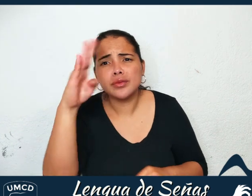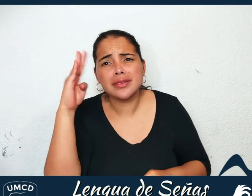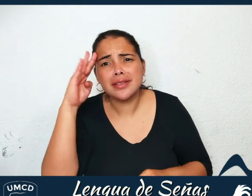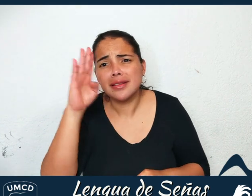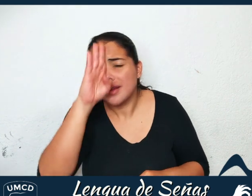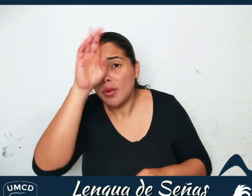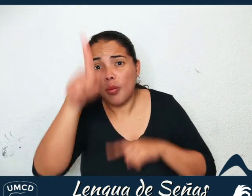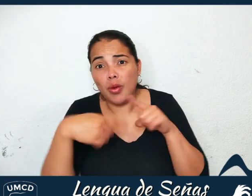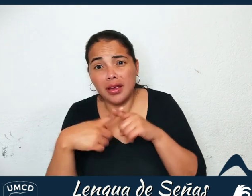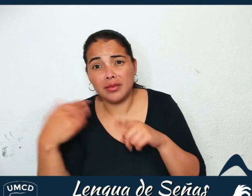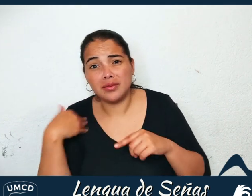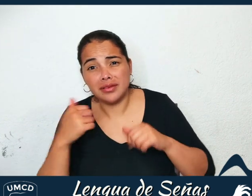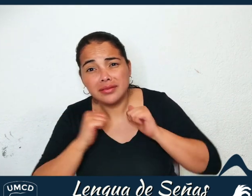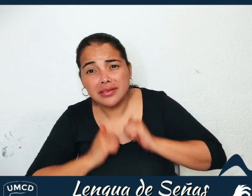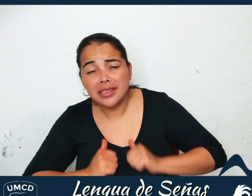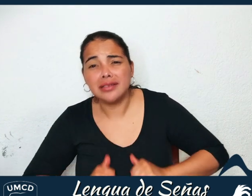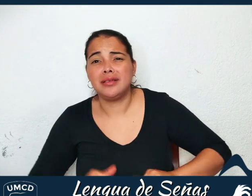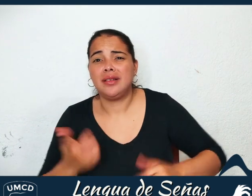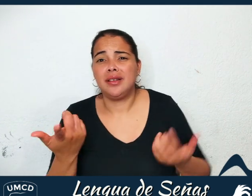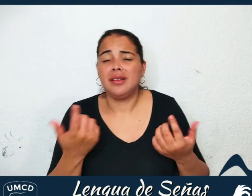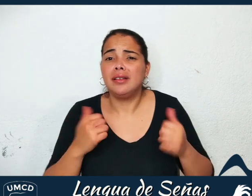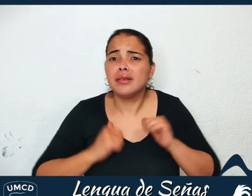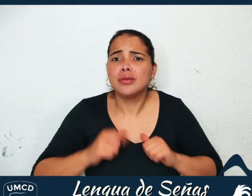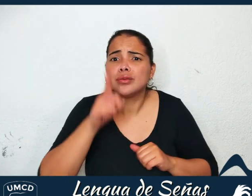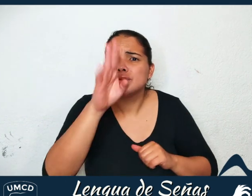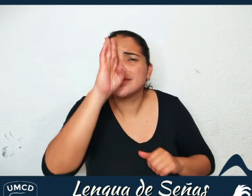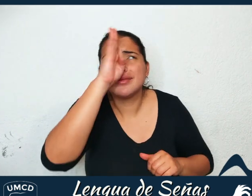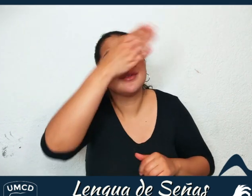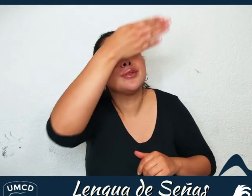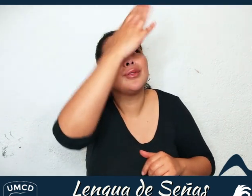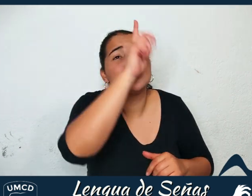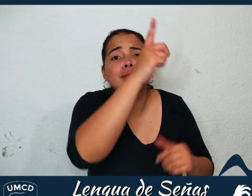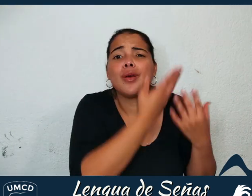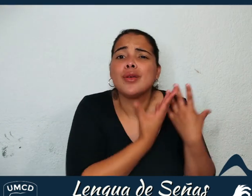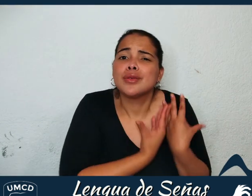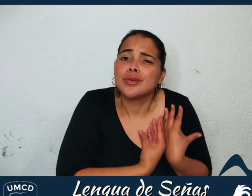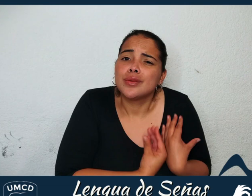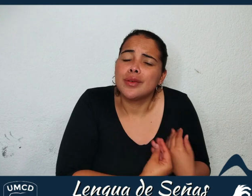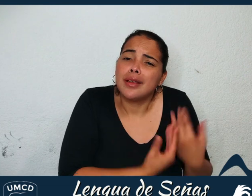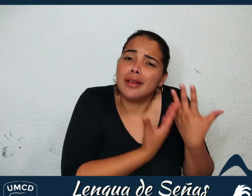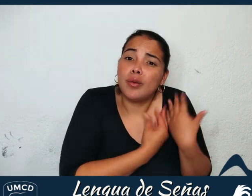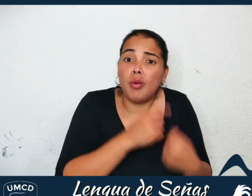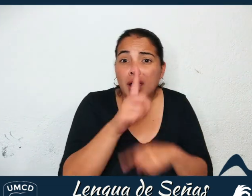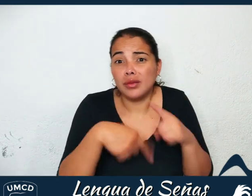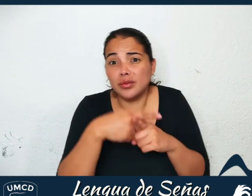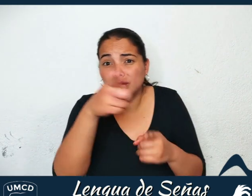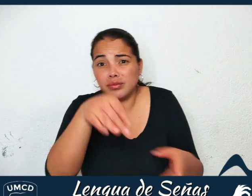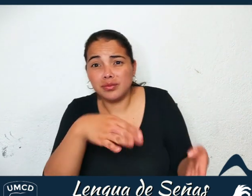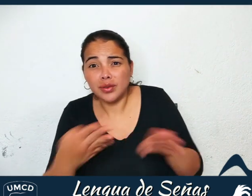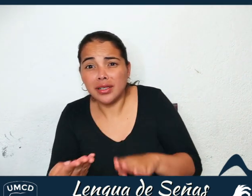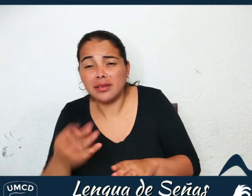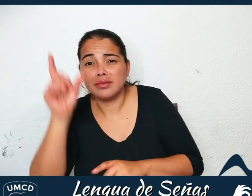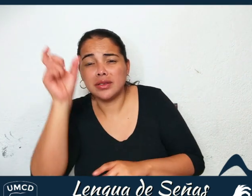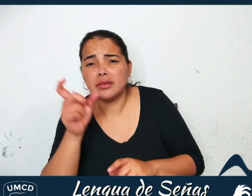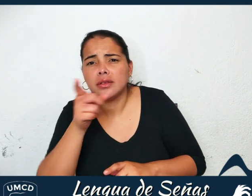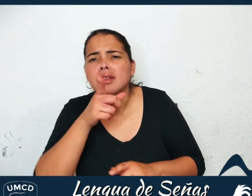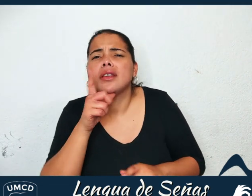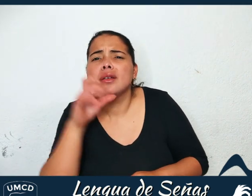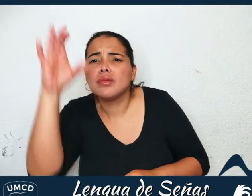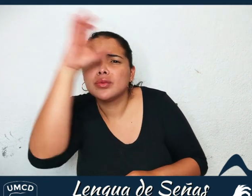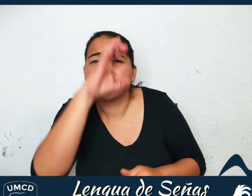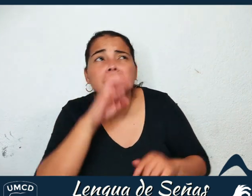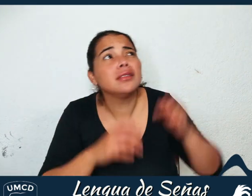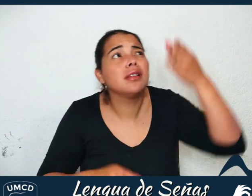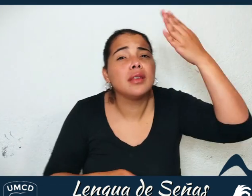nos consuela. Como él mismo dice, y él comienza alabando, dice: bendito sea el Dios y Padre de nuestro Señor Jesucristo, Padre